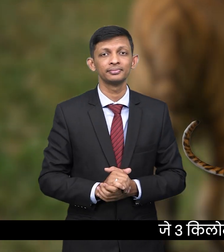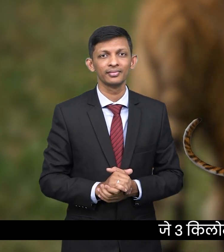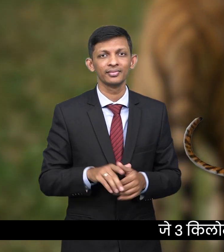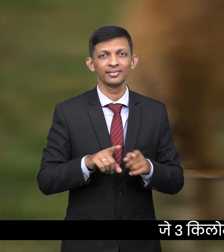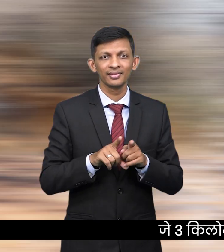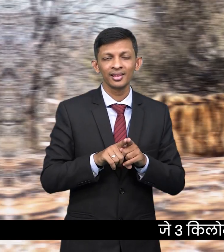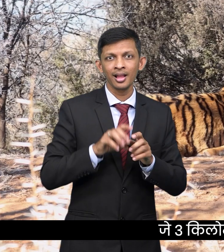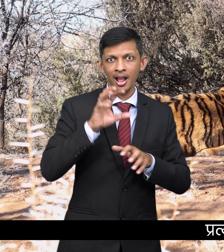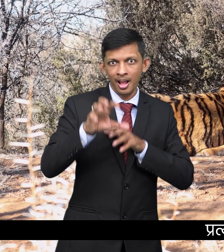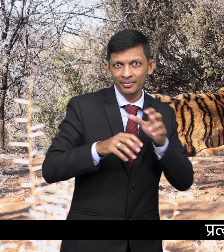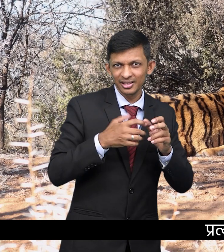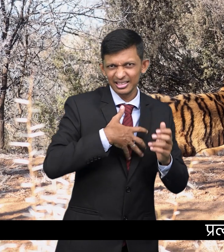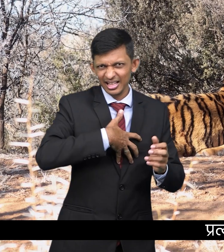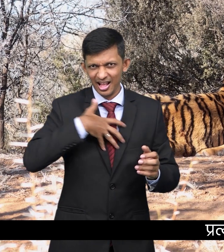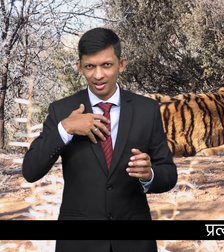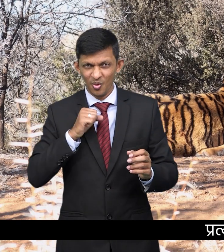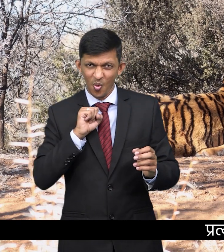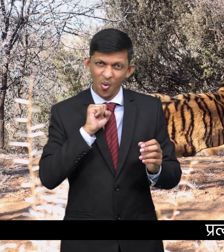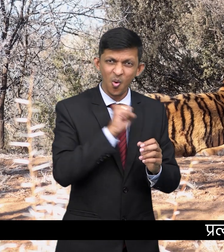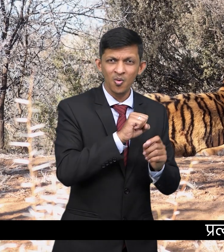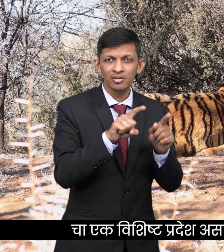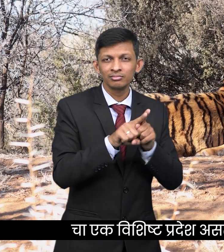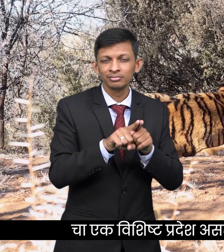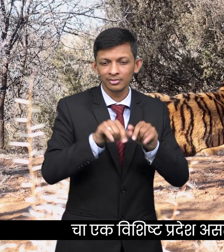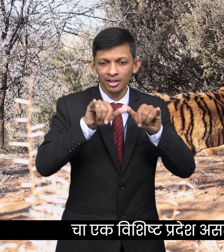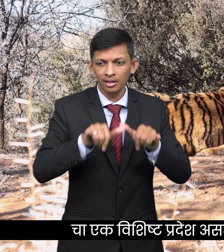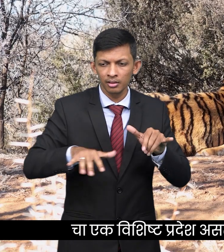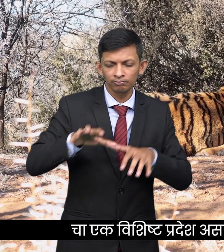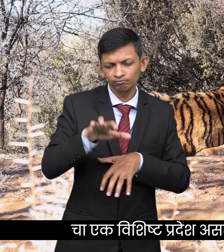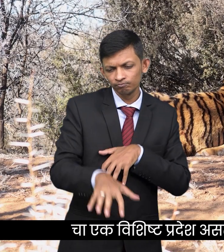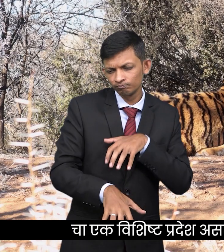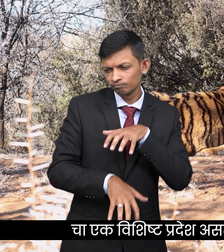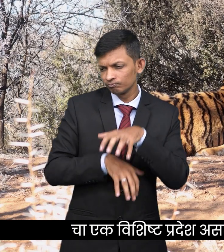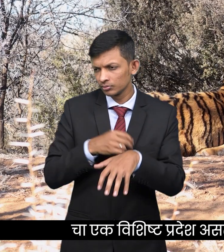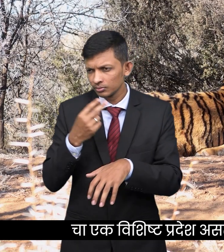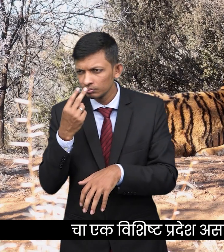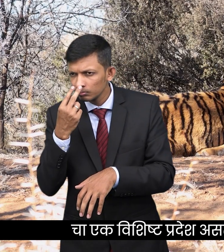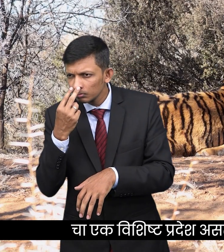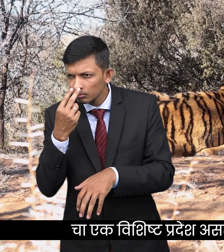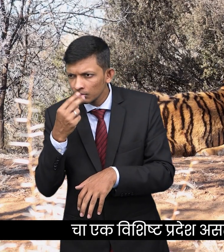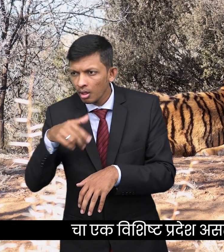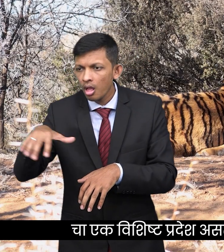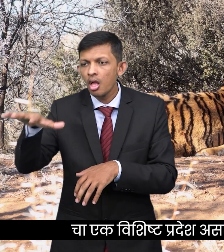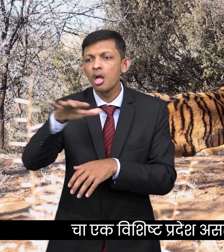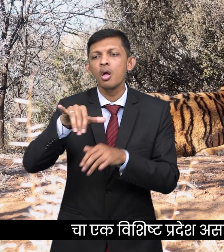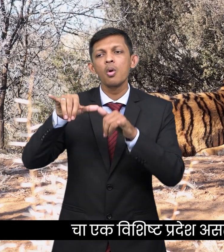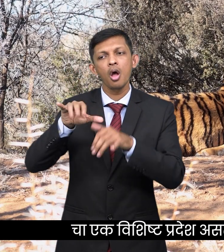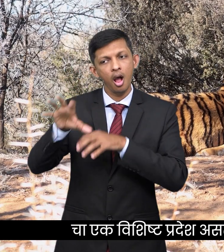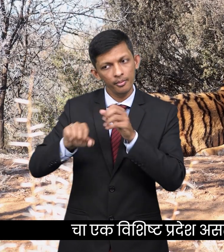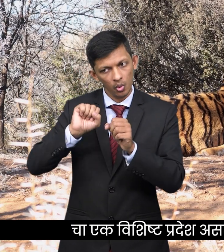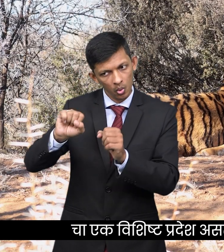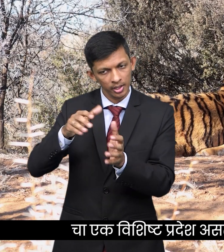पर्यंत ऐकू येतात. प्रत्येक वाघाचा स्वतःचा एक विशिष्ट प्रदेश असतो जो तो